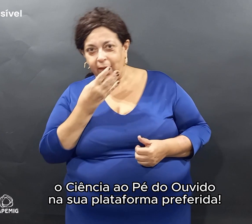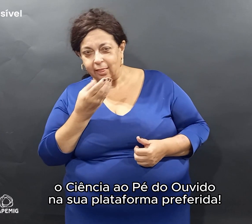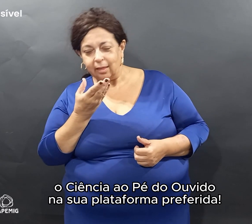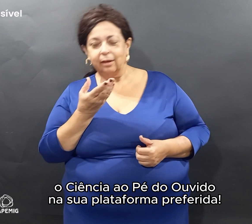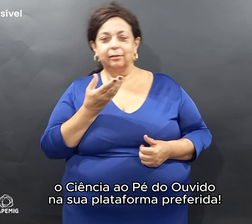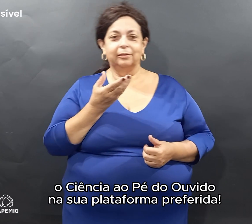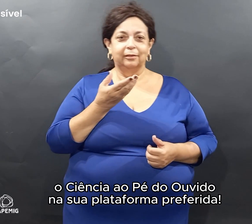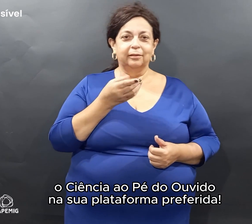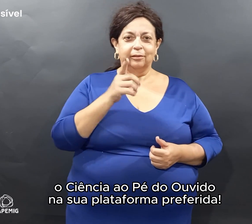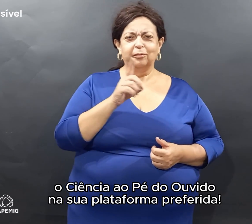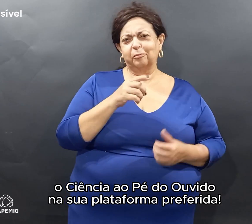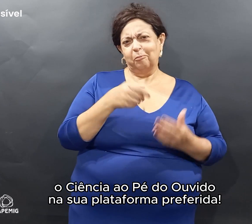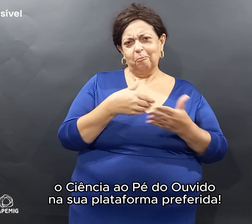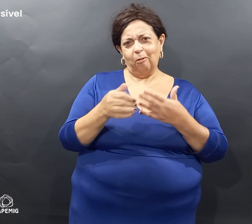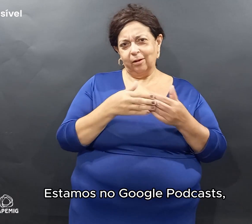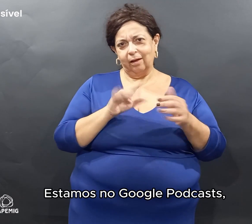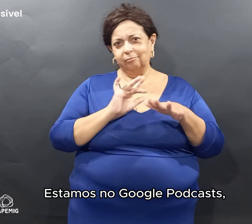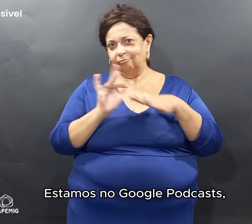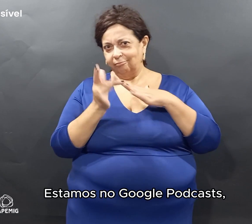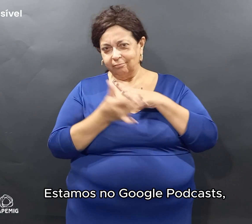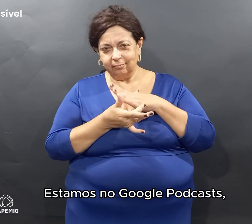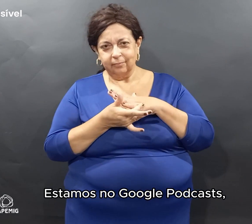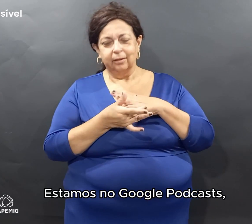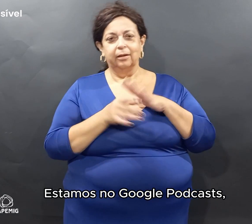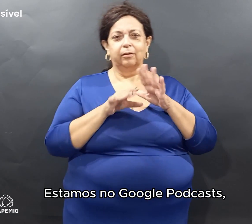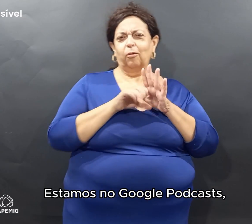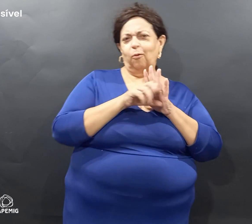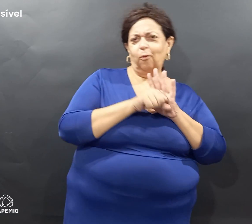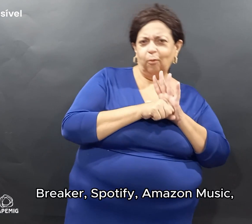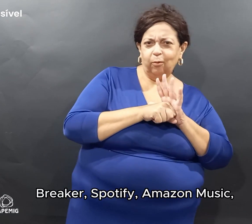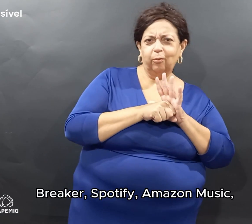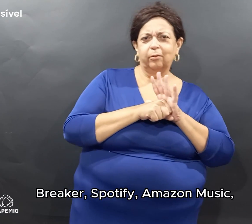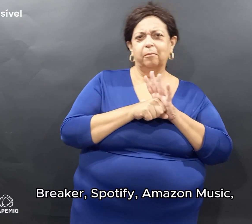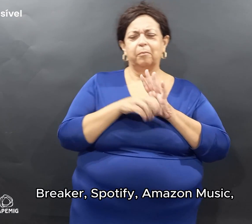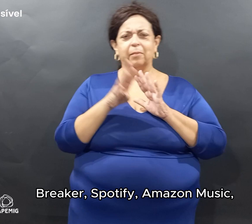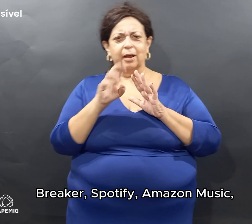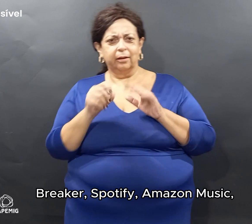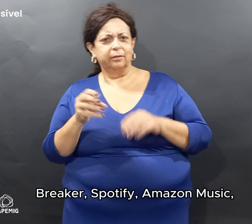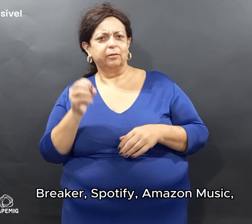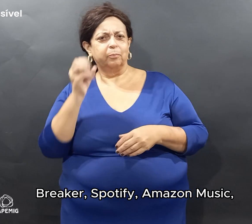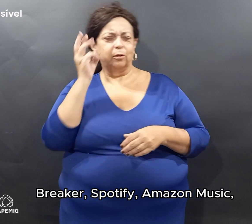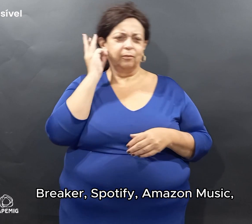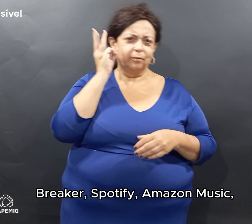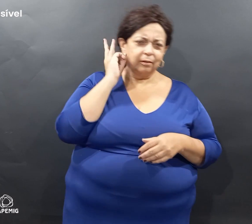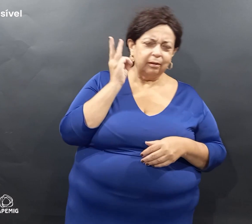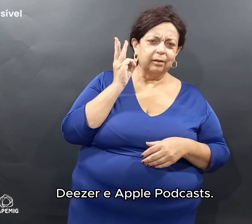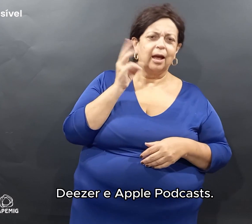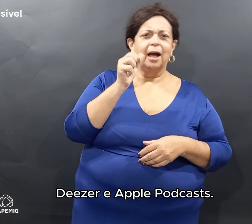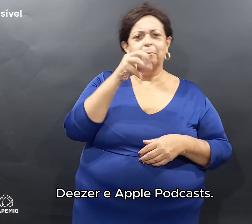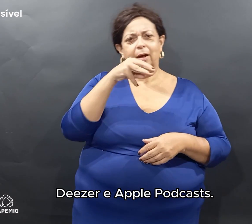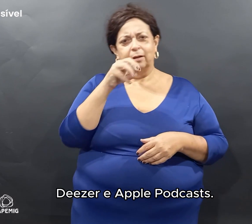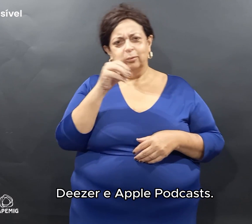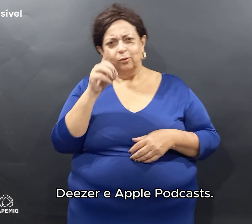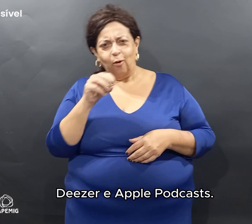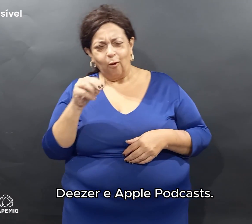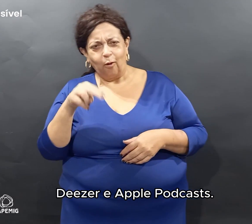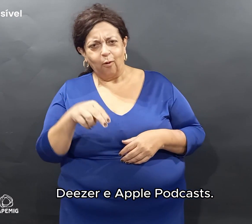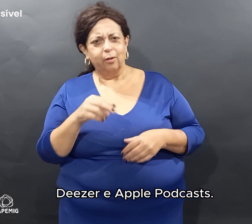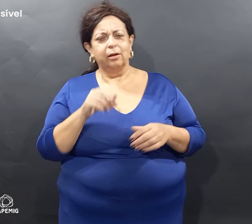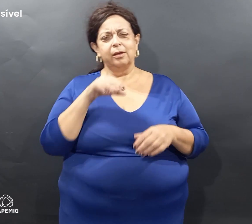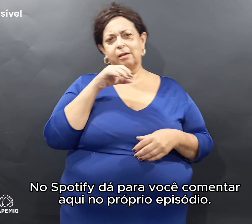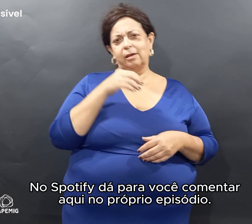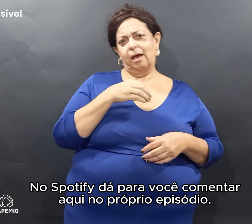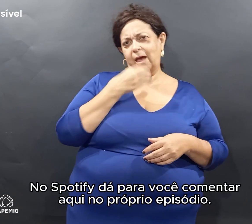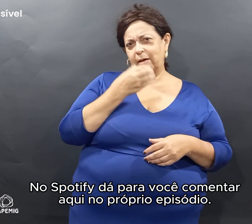do Ouvido na sua plataforma preferida. Estamos no Google Podcasts, Breaker, Spotify, Amazon Music, Deezer e Apple